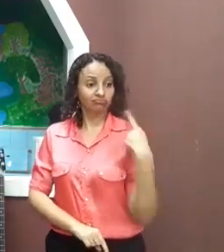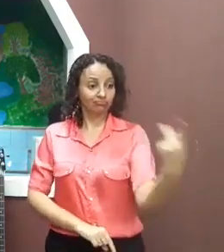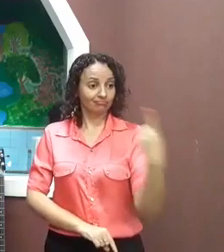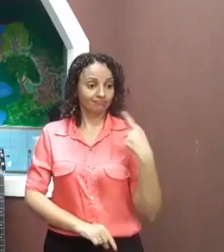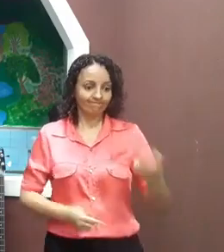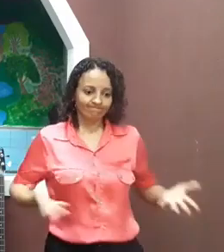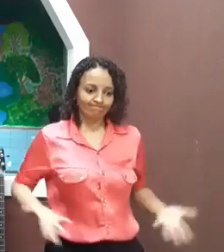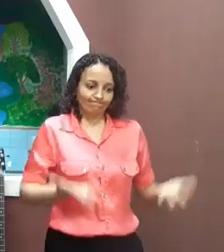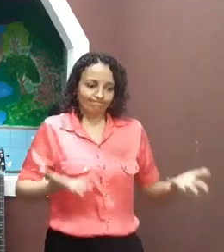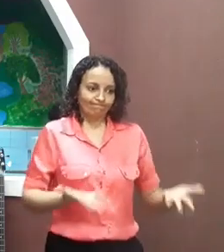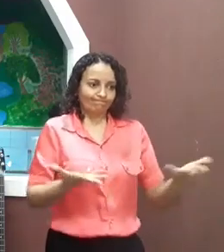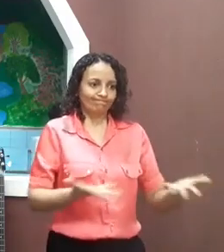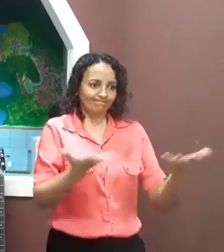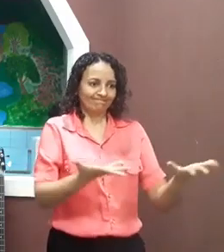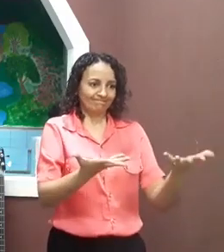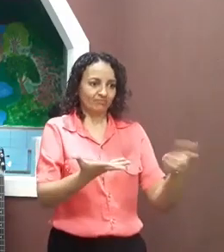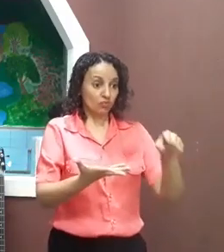aí